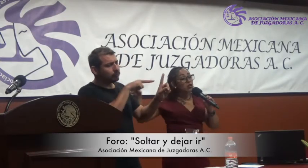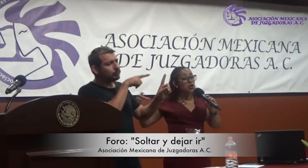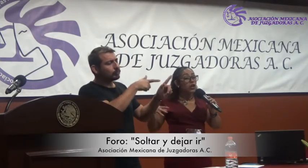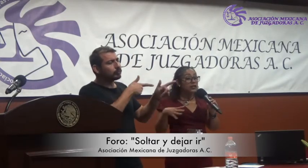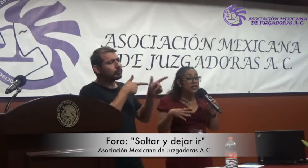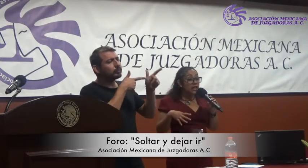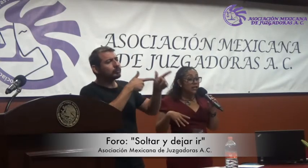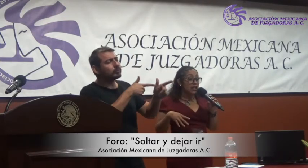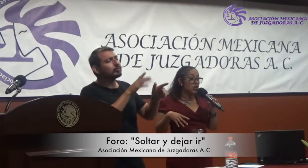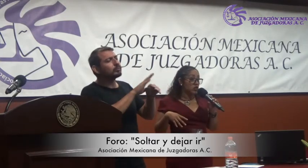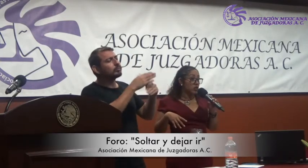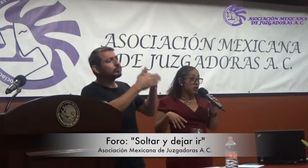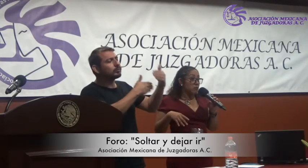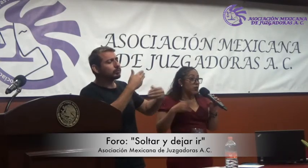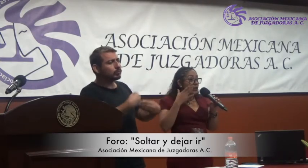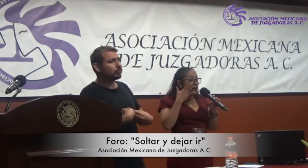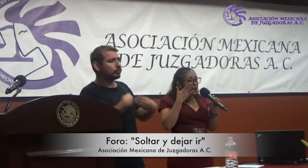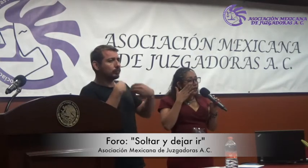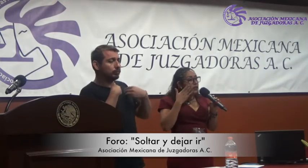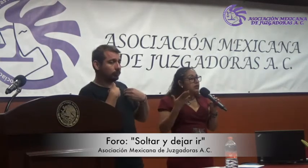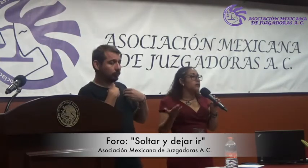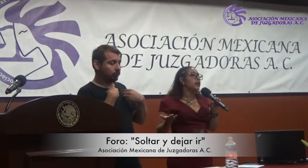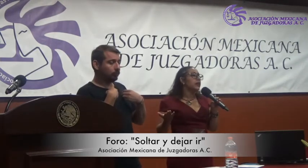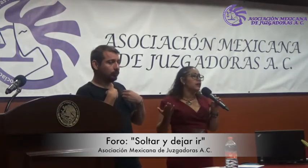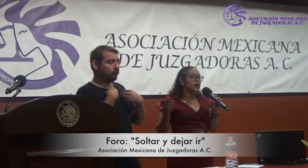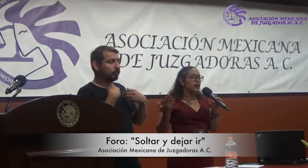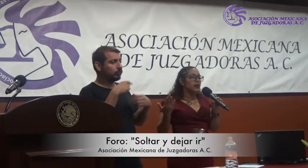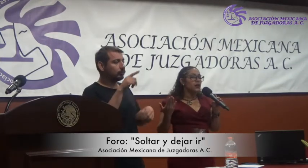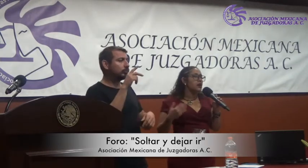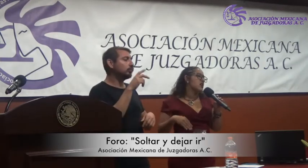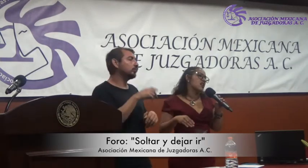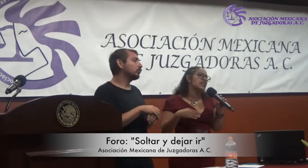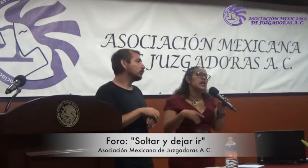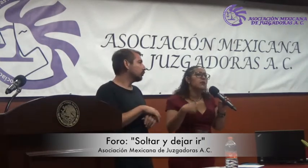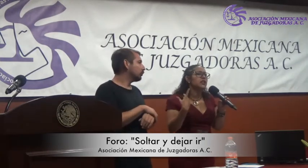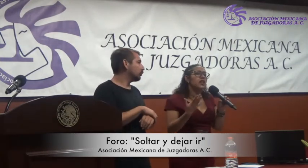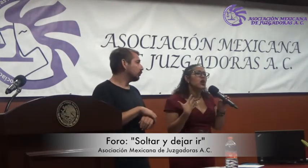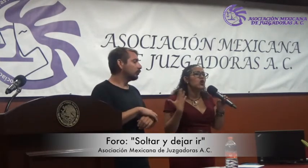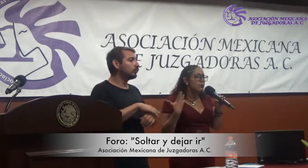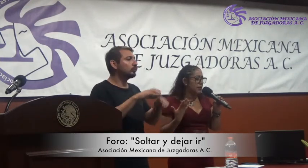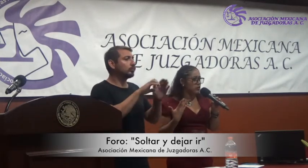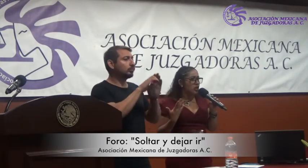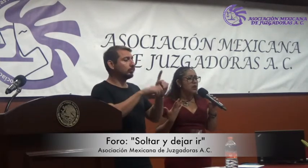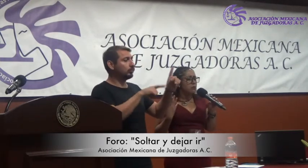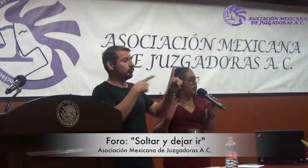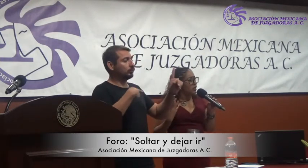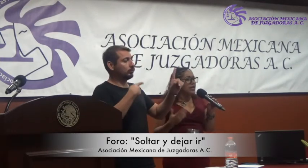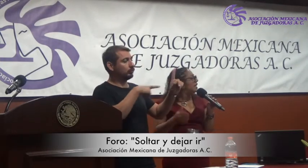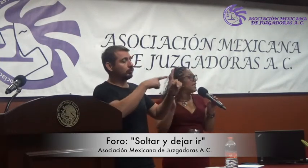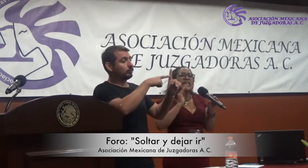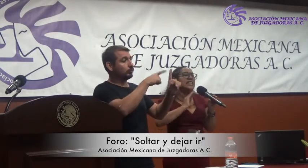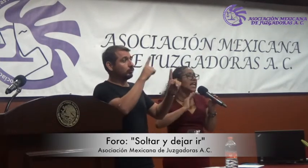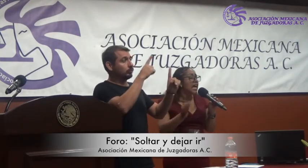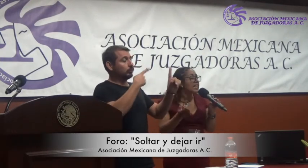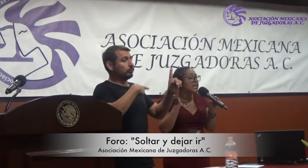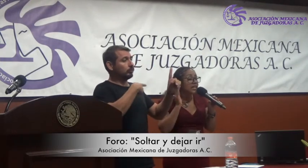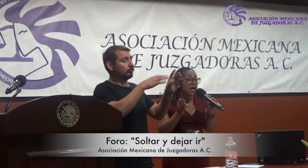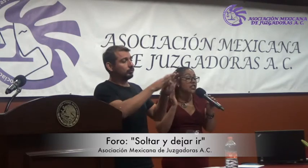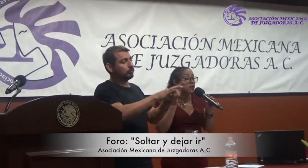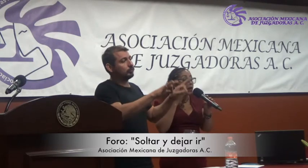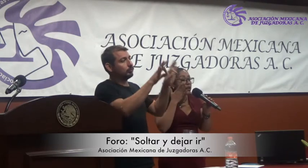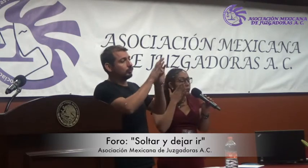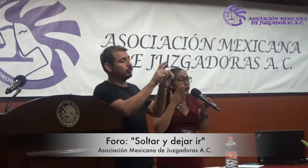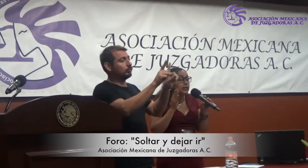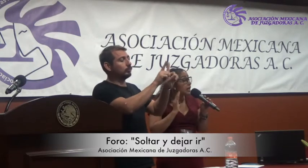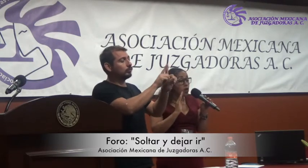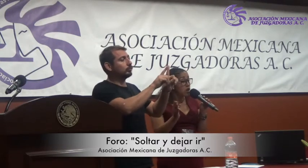Echando mano de lo que tiene alrededor. Porque, si bien es la pérdida de una persona importante y nada ni